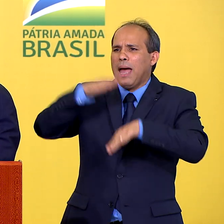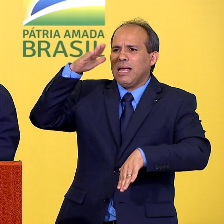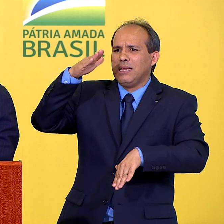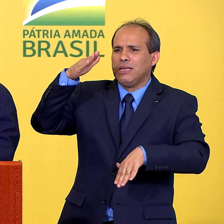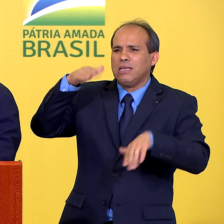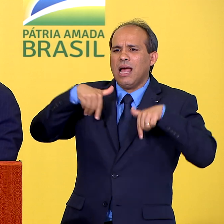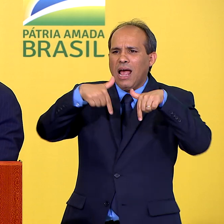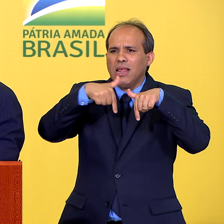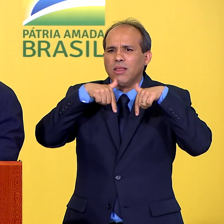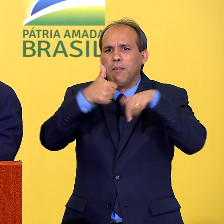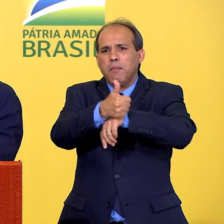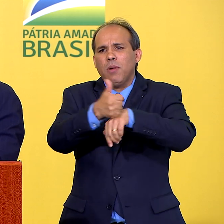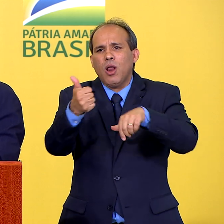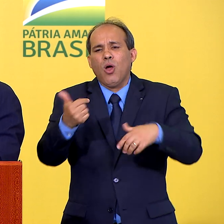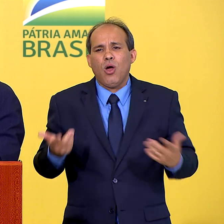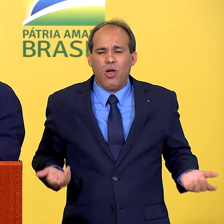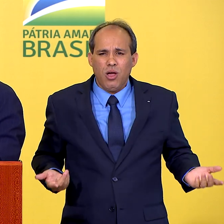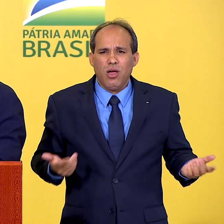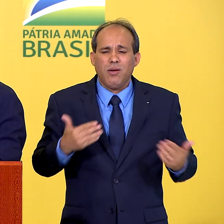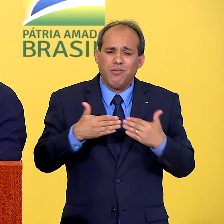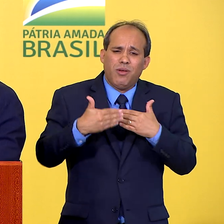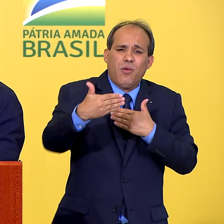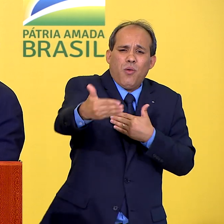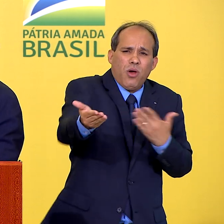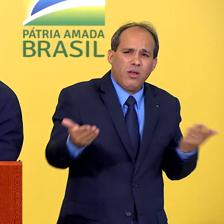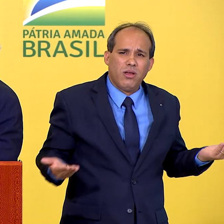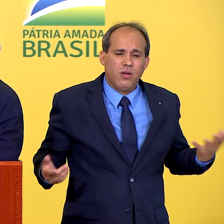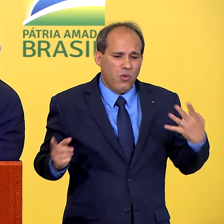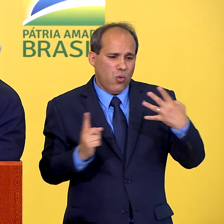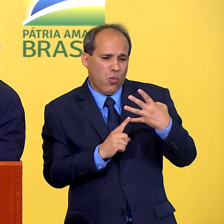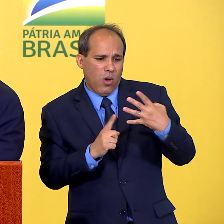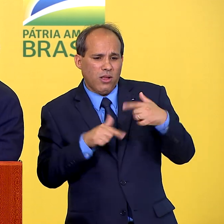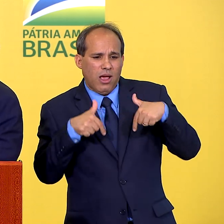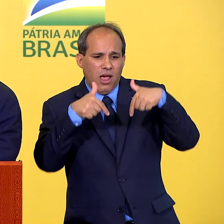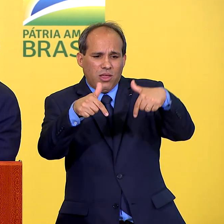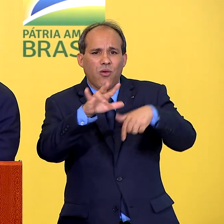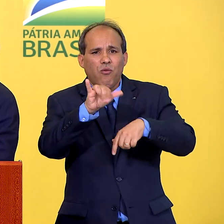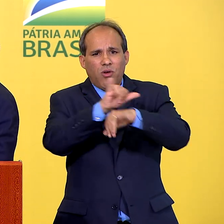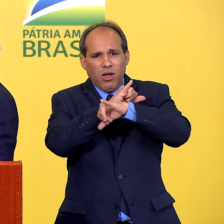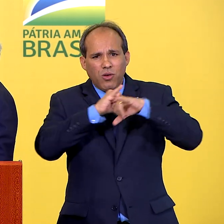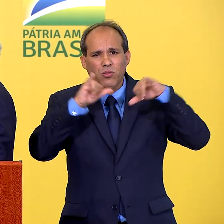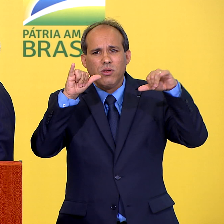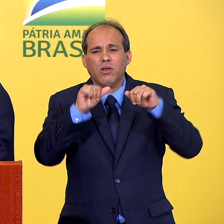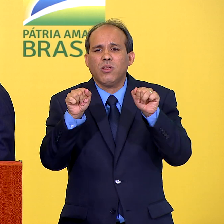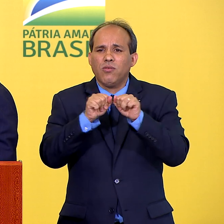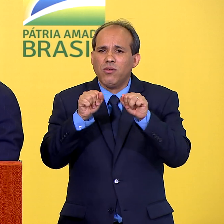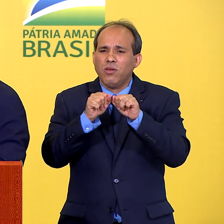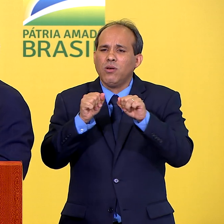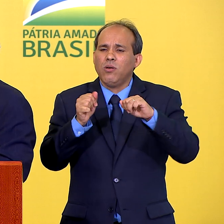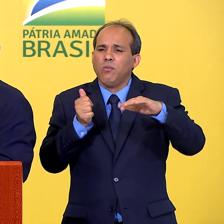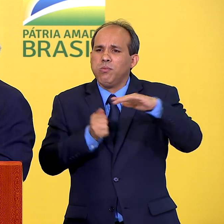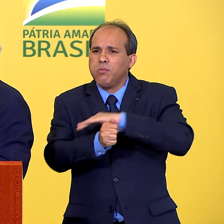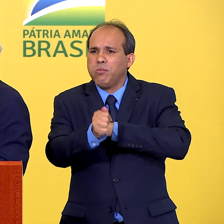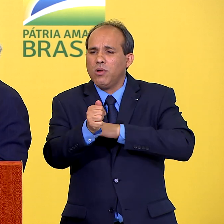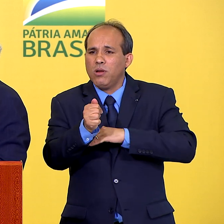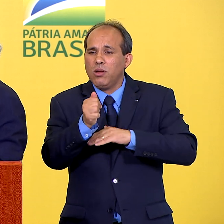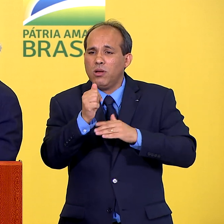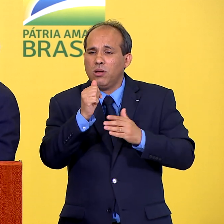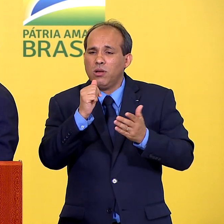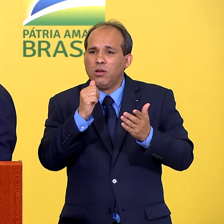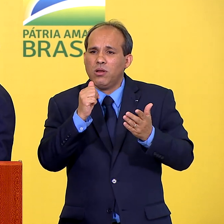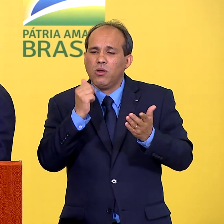frente. Então, e, finalmente, a quarta medida que deve ser anunciada: vamos injetar na economia